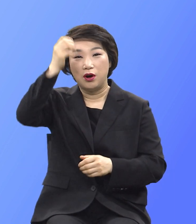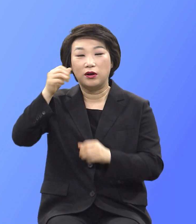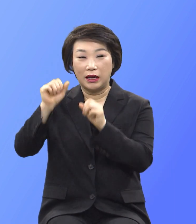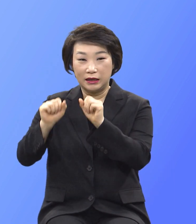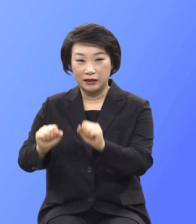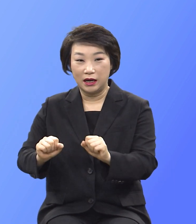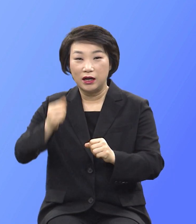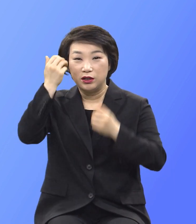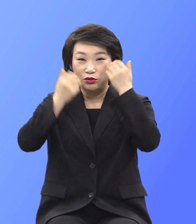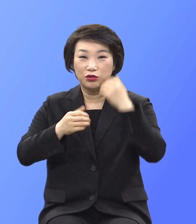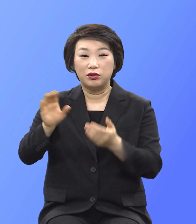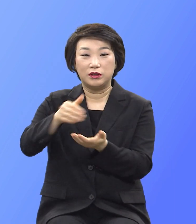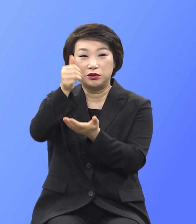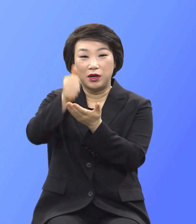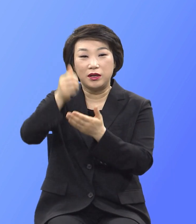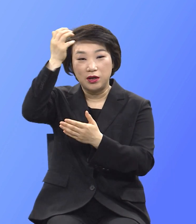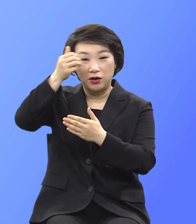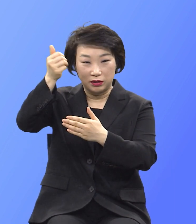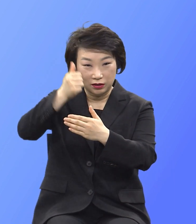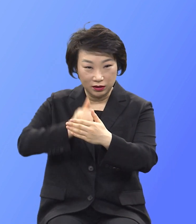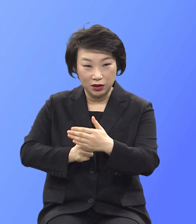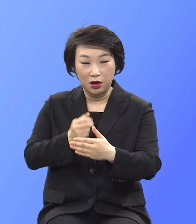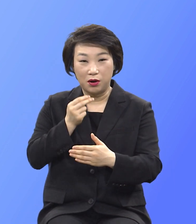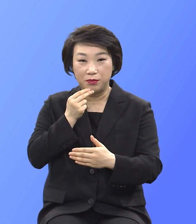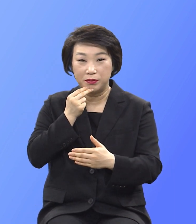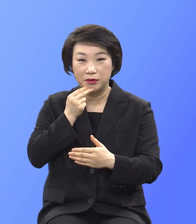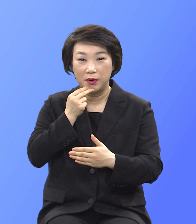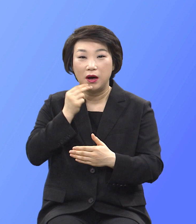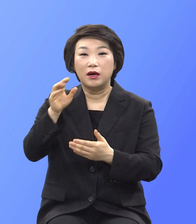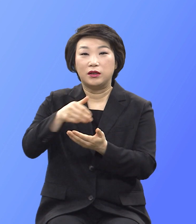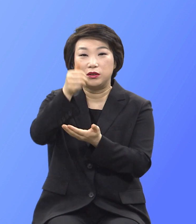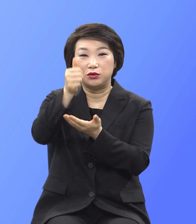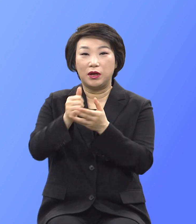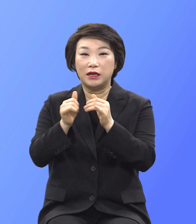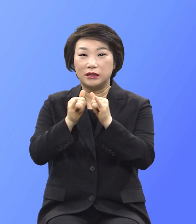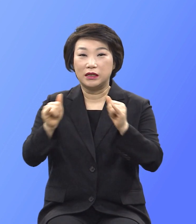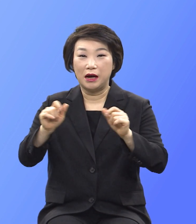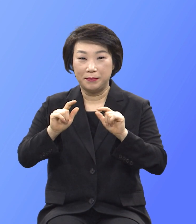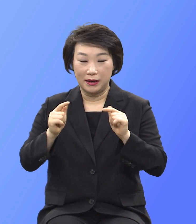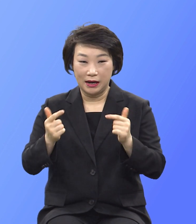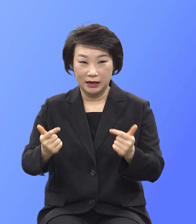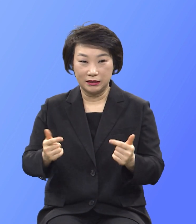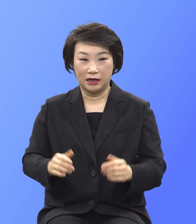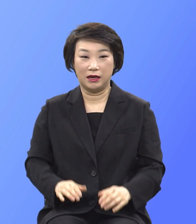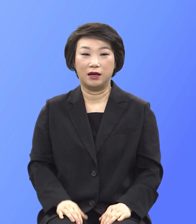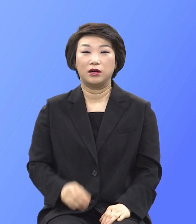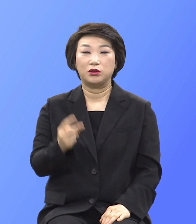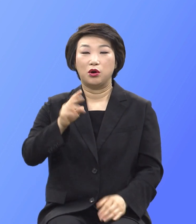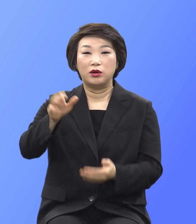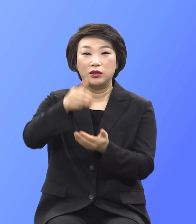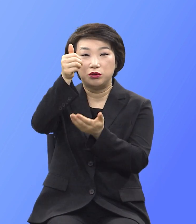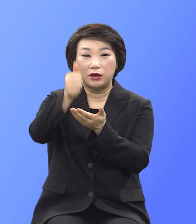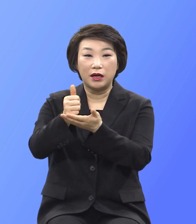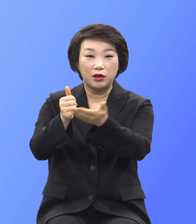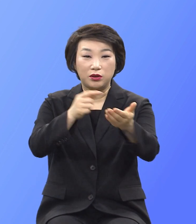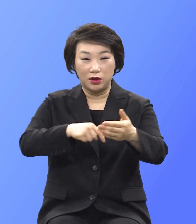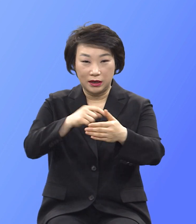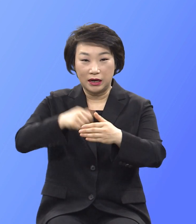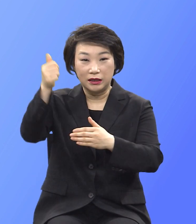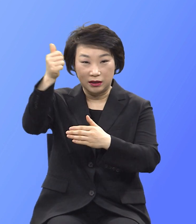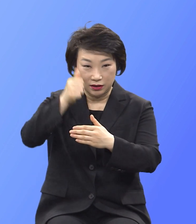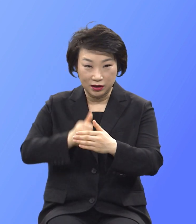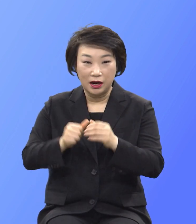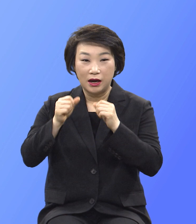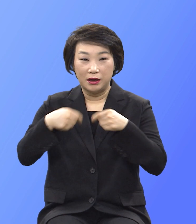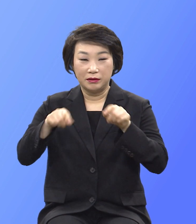아니하고 영에 있나니 누구든지 그리스도의 영이 없으면 그리스도의 사람이 아니라. 또 그리스도께서